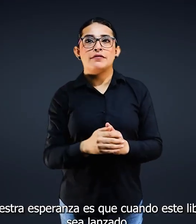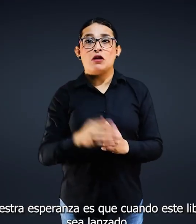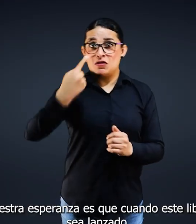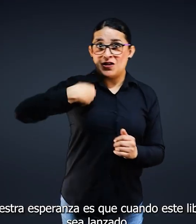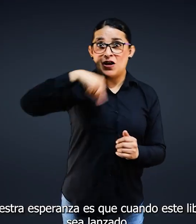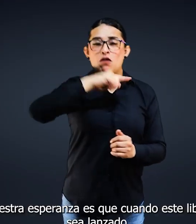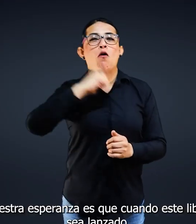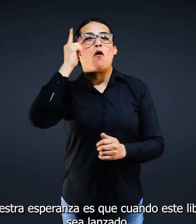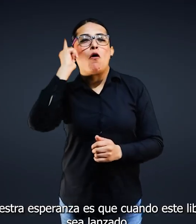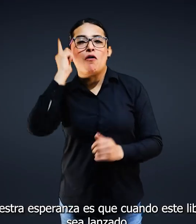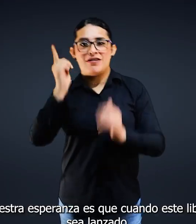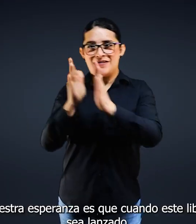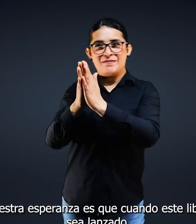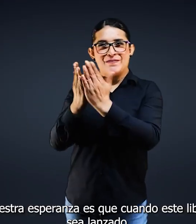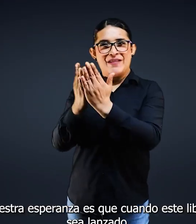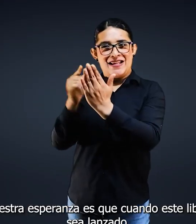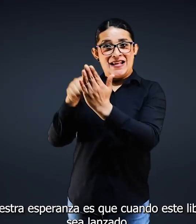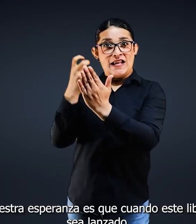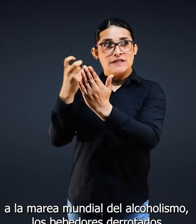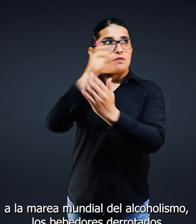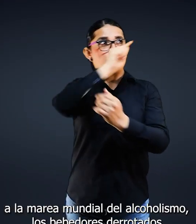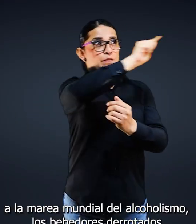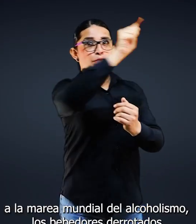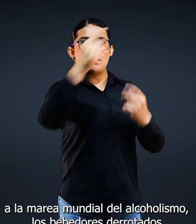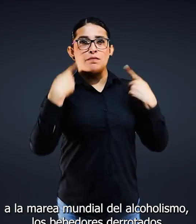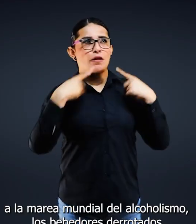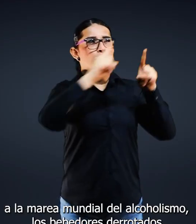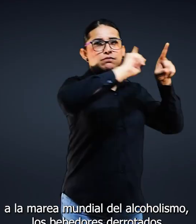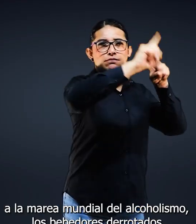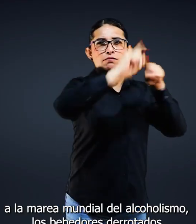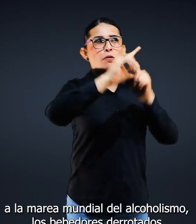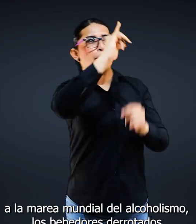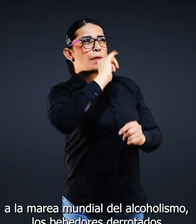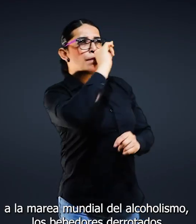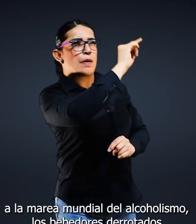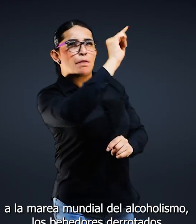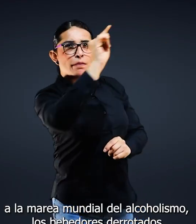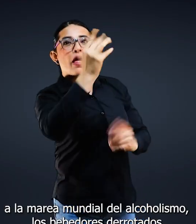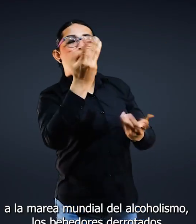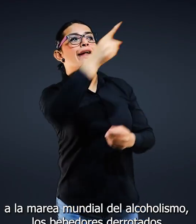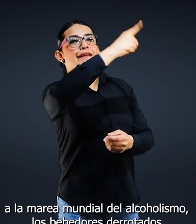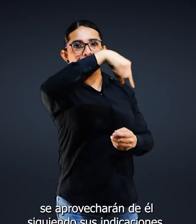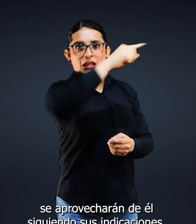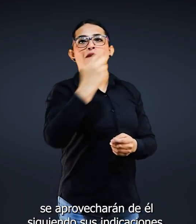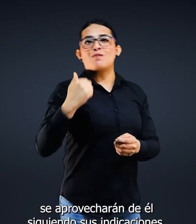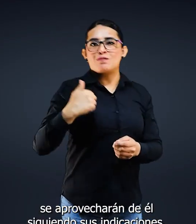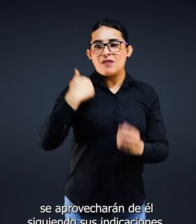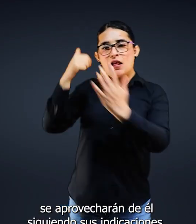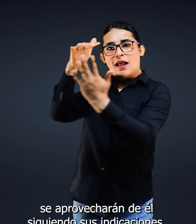Nuestra esperanza es que cuando este libro sea lanzado a la marea mundial del alcoholismo, los bebedores derrotados se aprovecharán de él